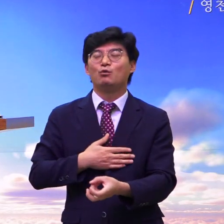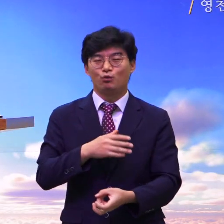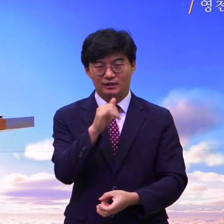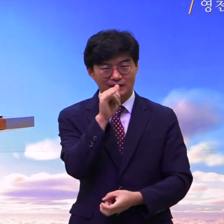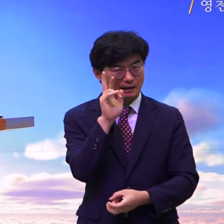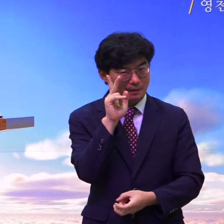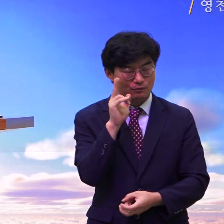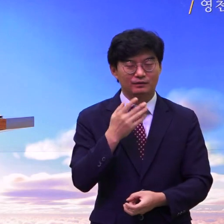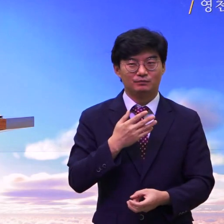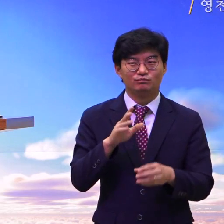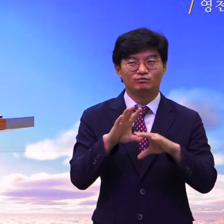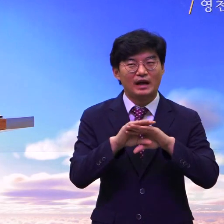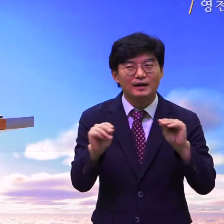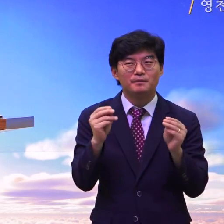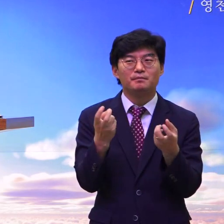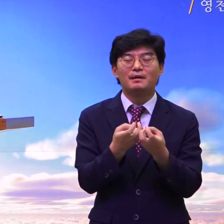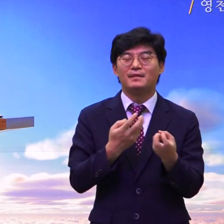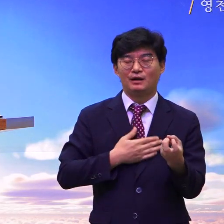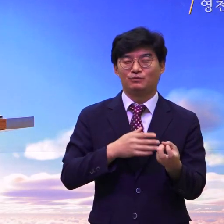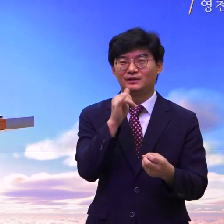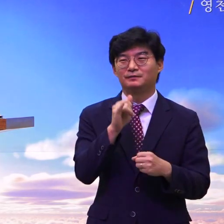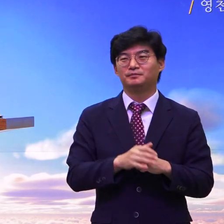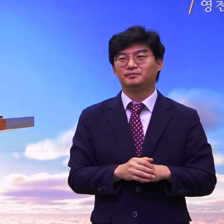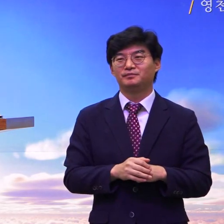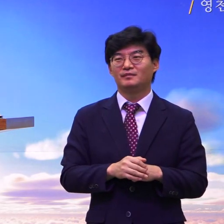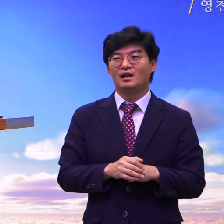때문입니다. 어떤 문제가 있더라도